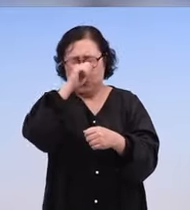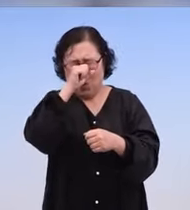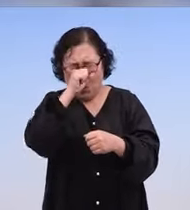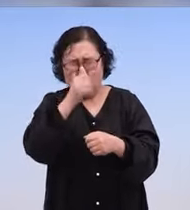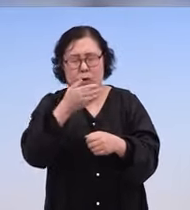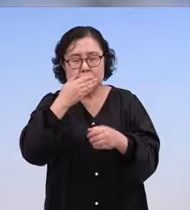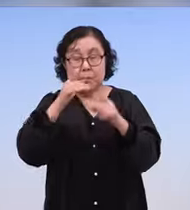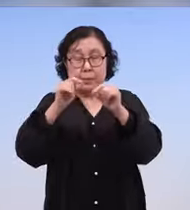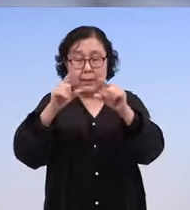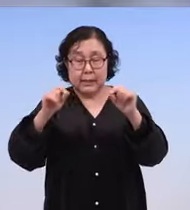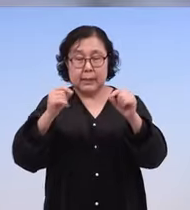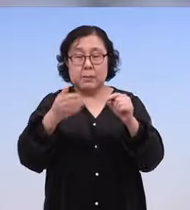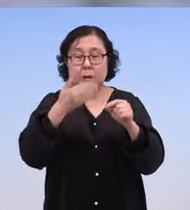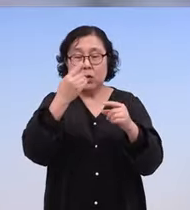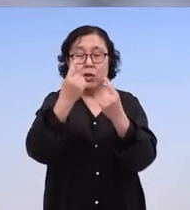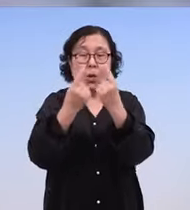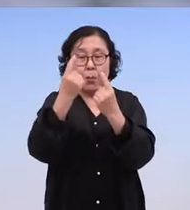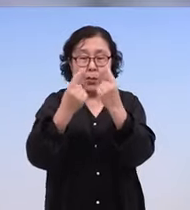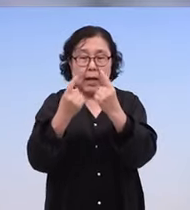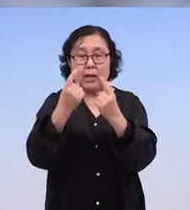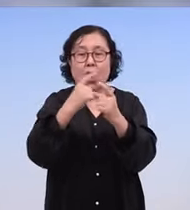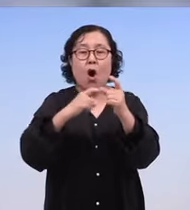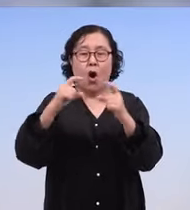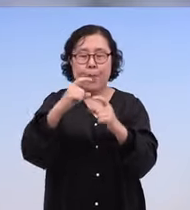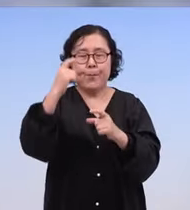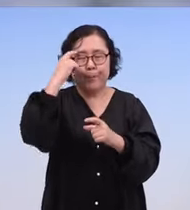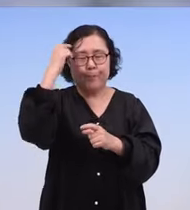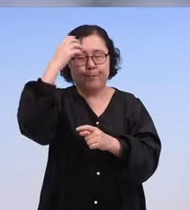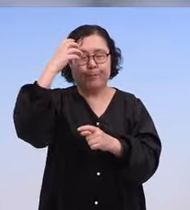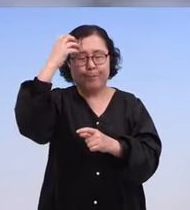것 같은 영혼의 만족이 찾아온다는 거 아닙니까?